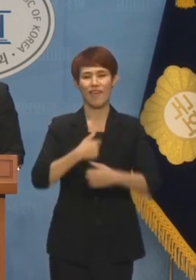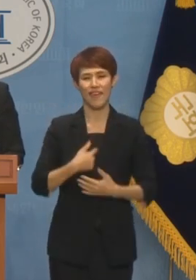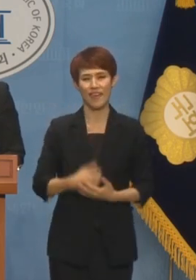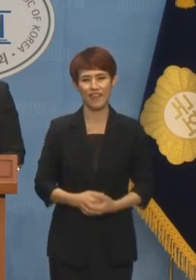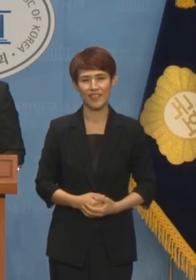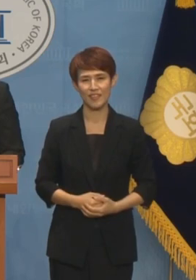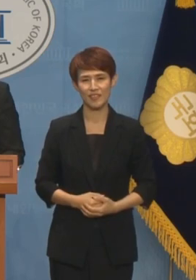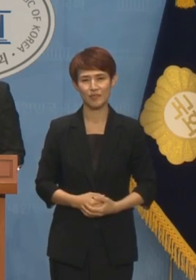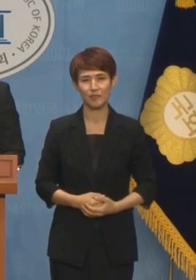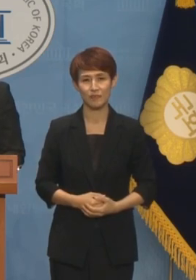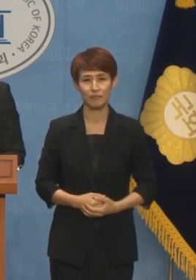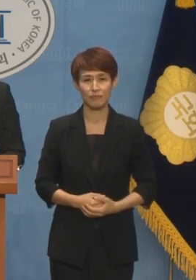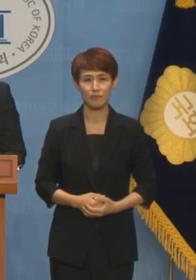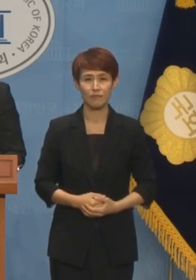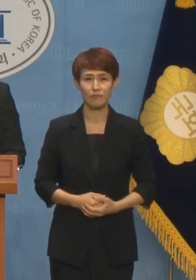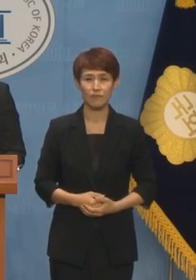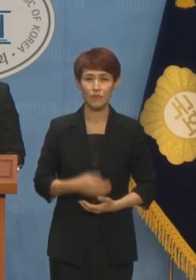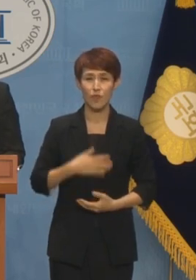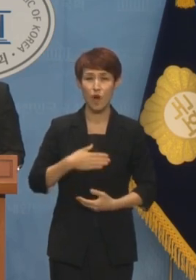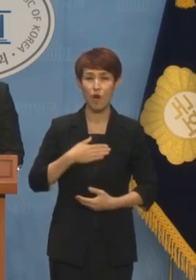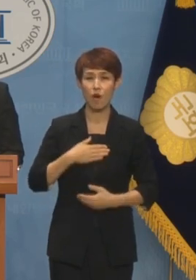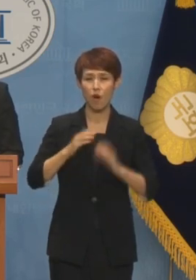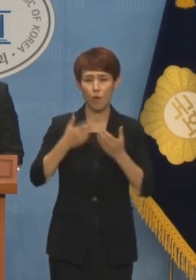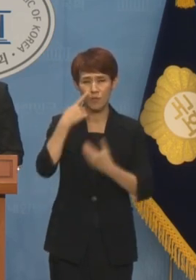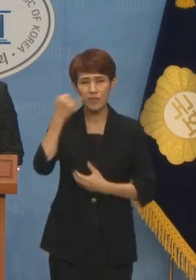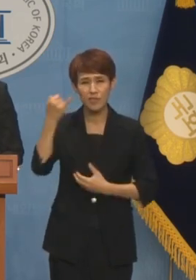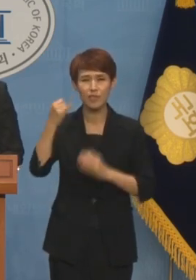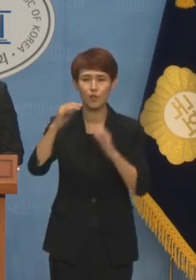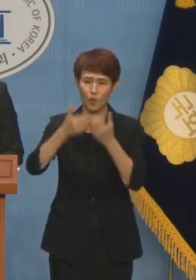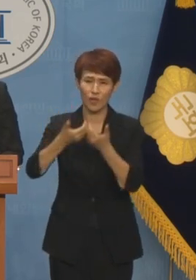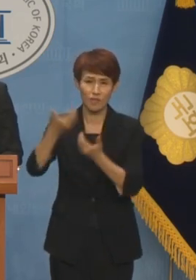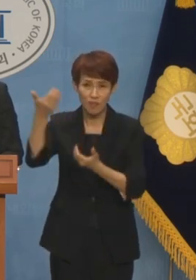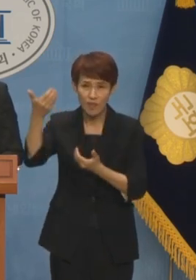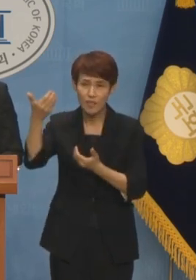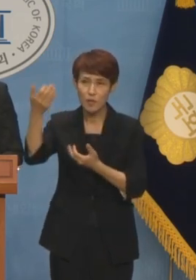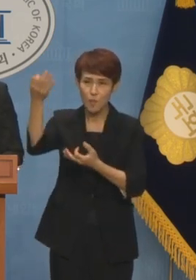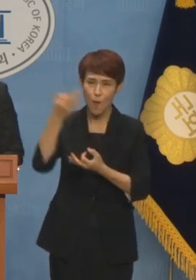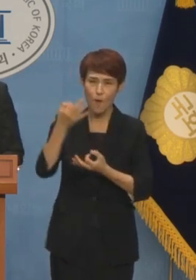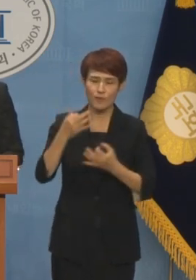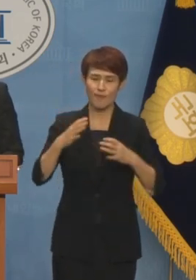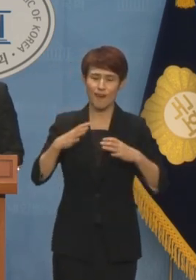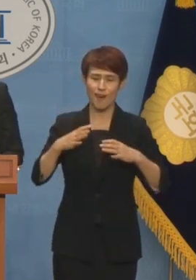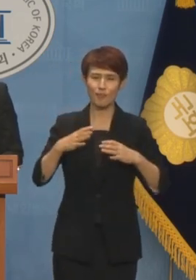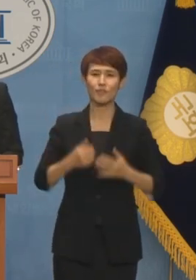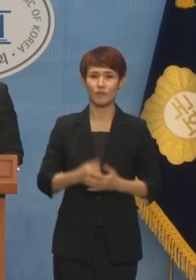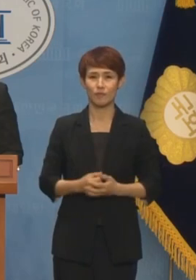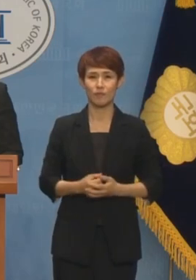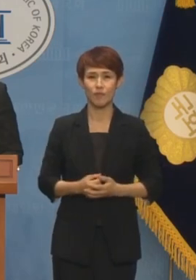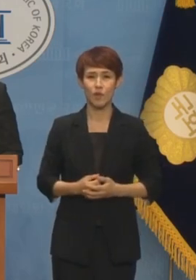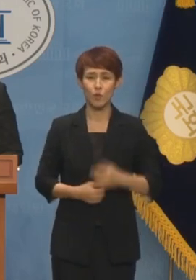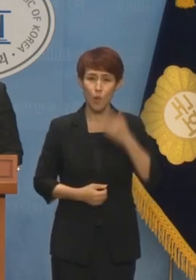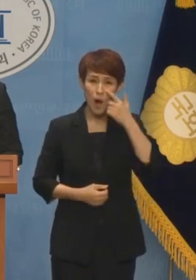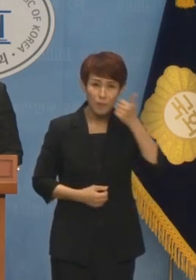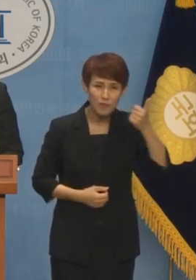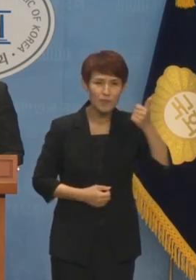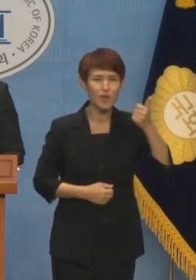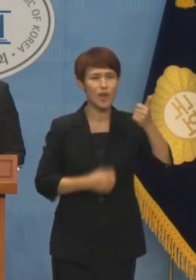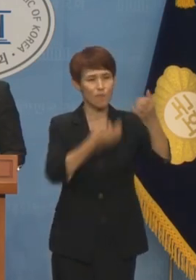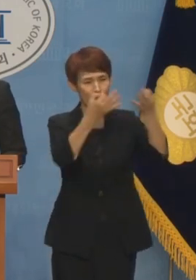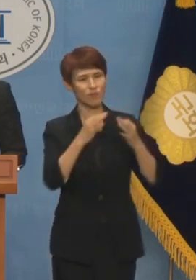그래서 먼저 돌아가신 어머니에게 부끄럽지 않은, 공사장을 전전하며 함께 막노동을 했던 아버지에게도 부끄럽지